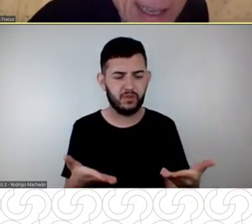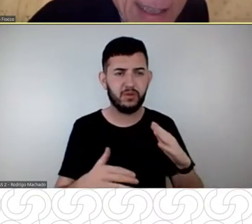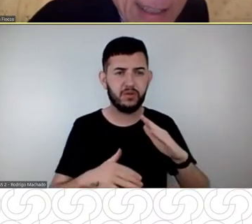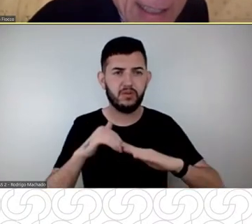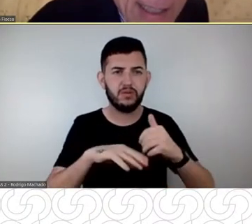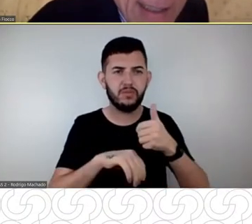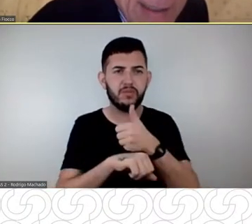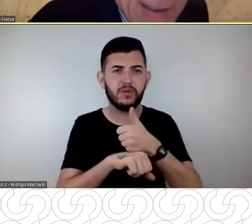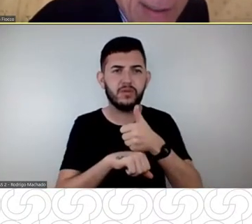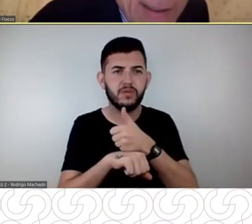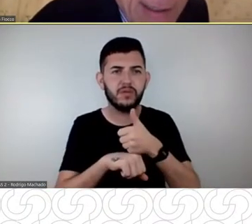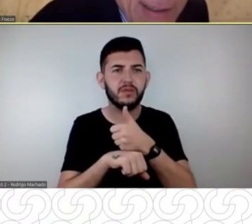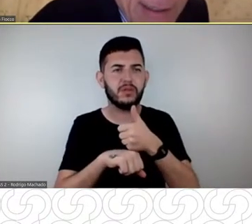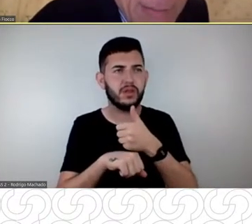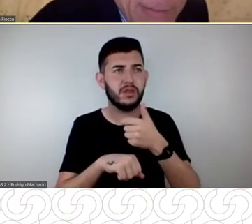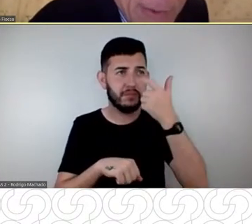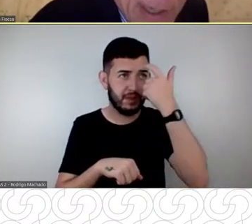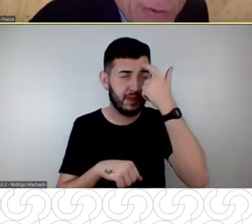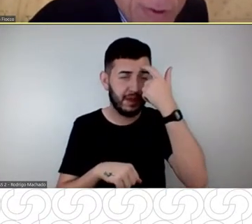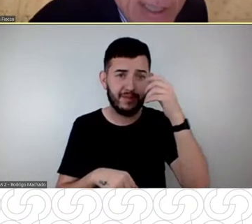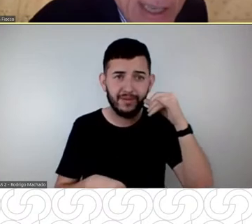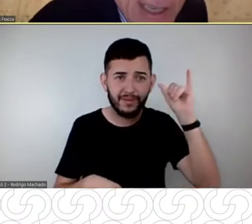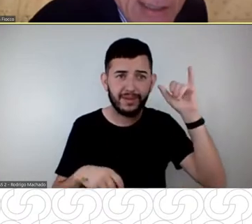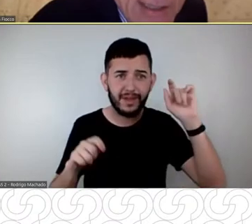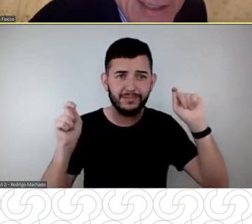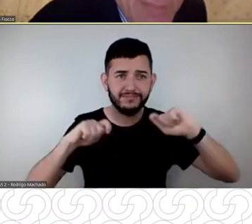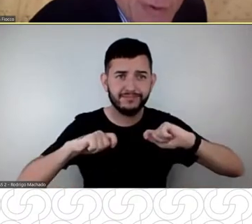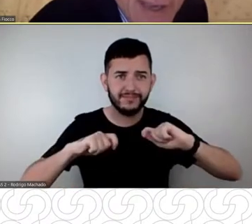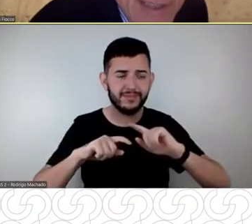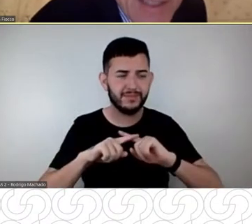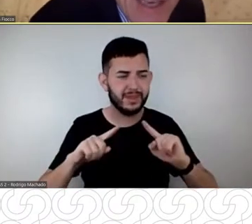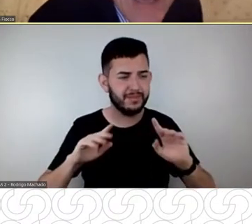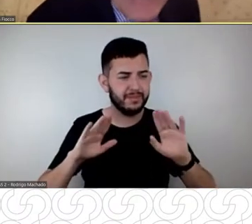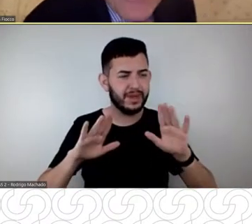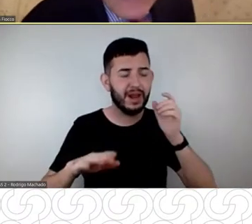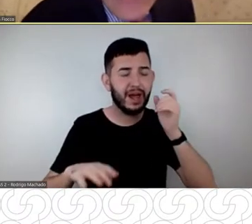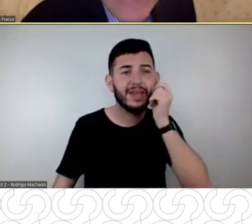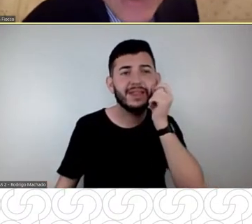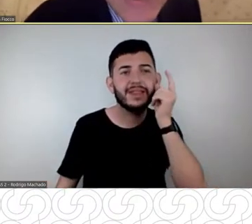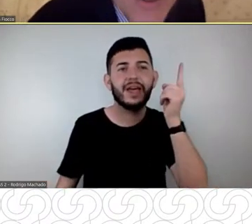evitar. E a ideia é que a Rússia